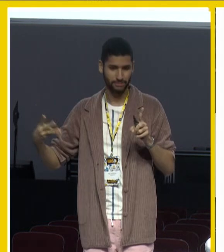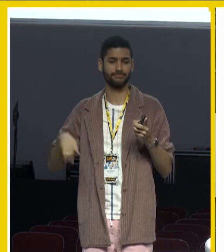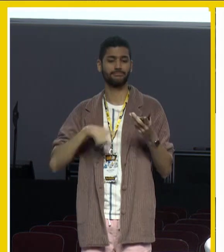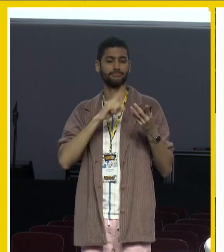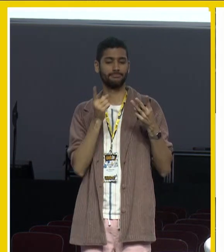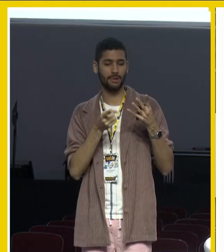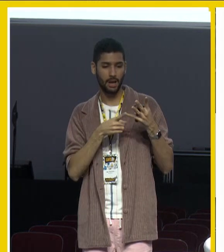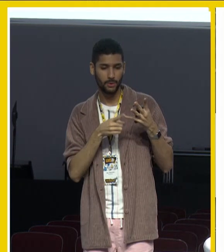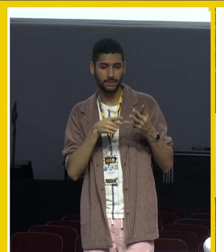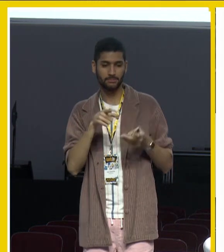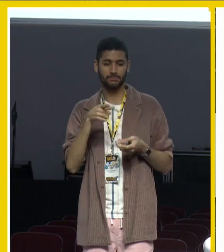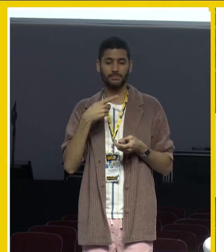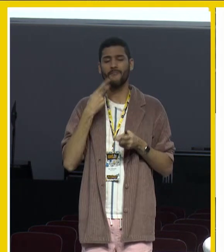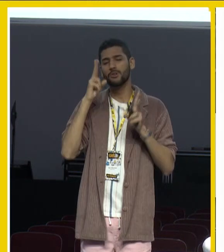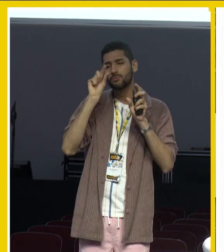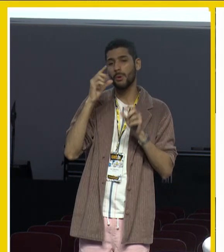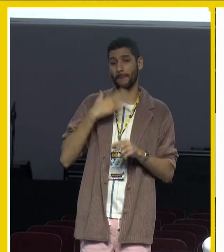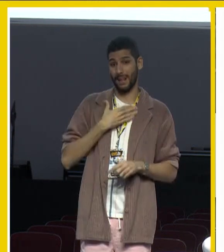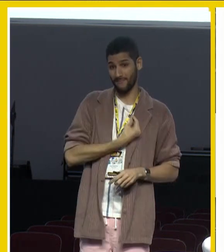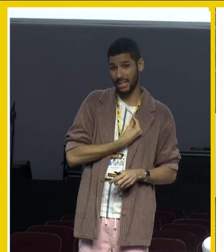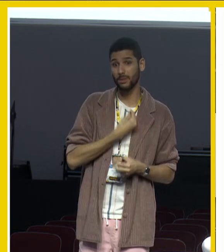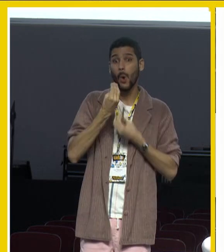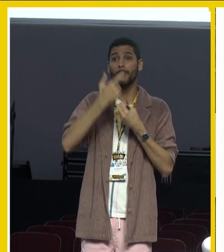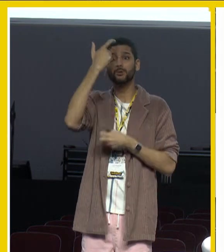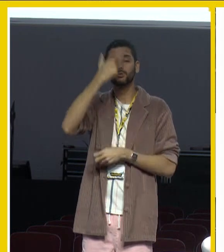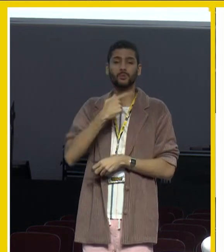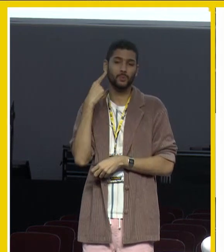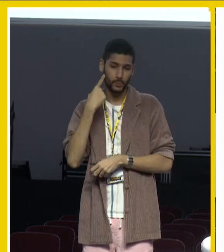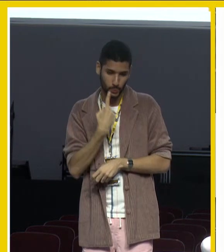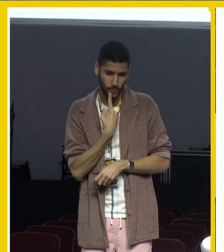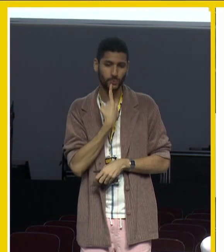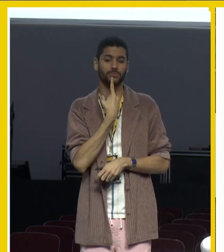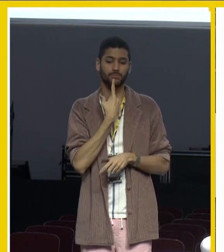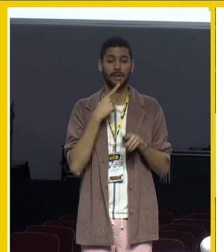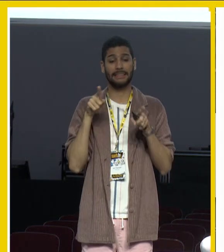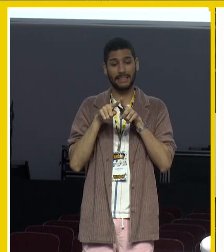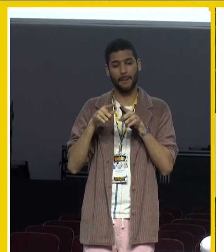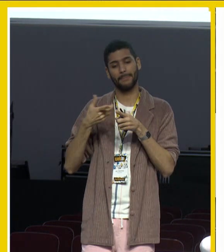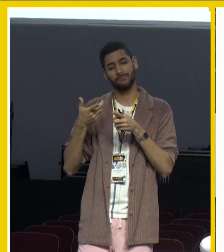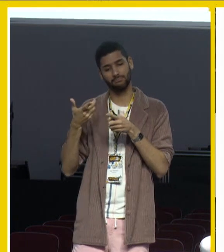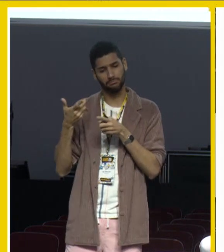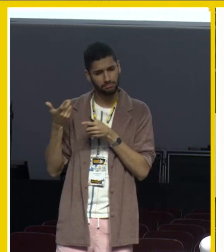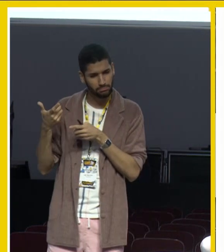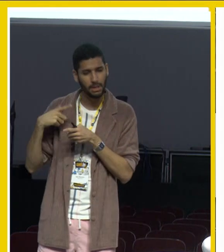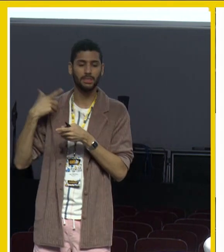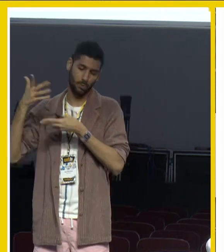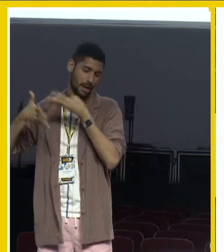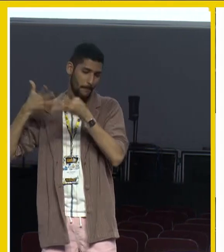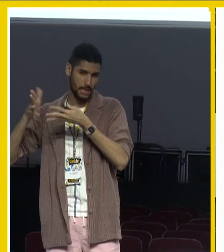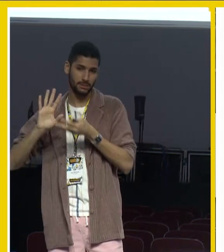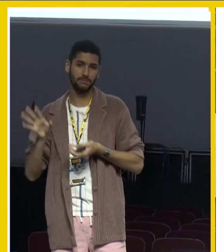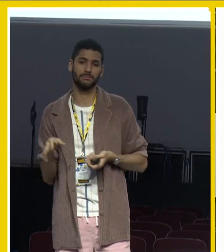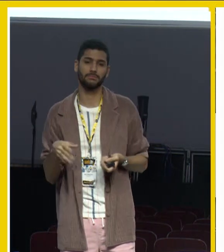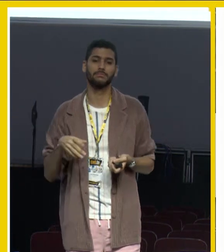sobre a questão lgbt eu falo sobre a minha vida como é ser surdo